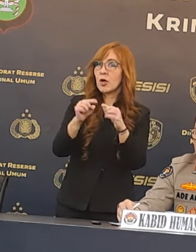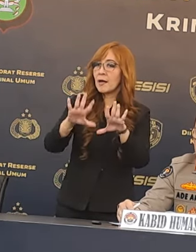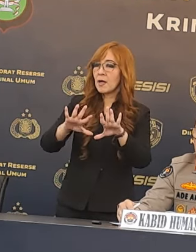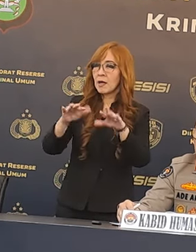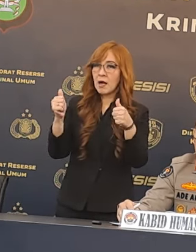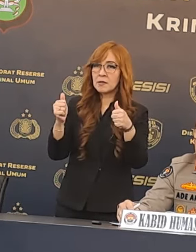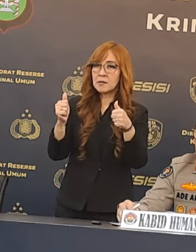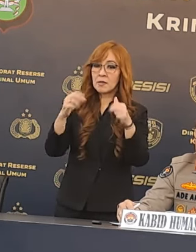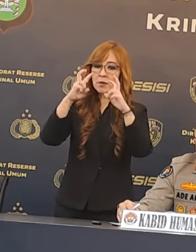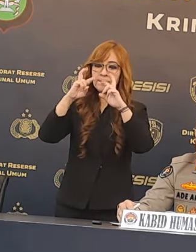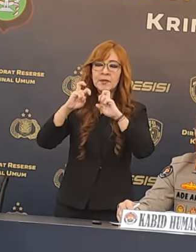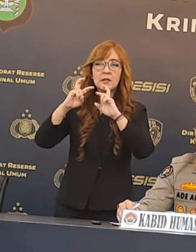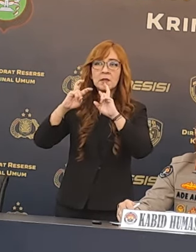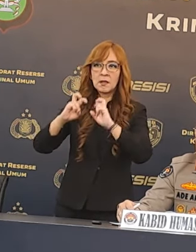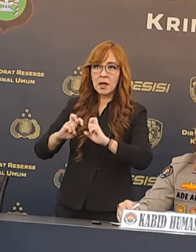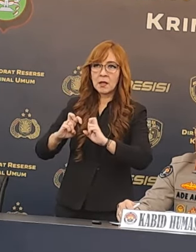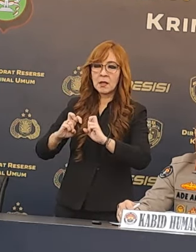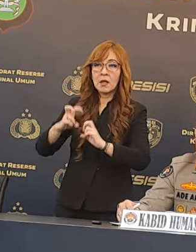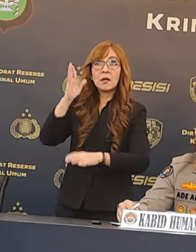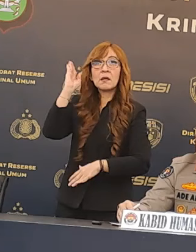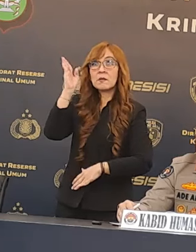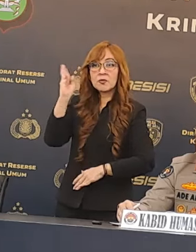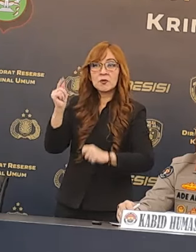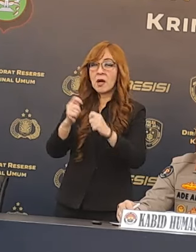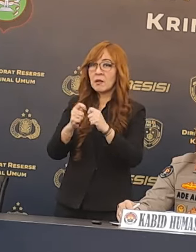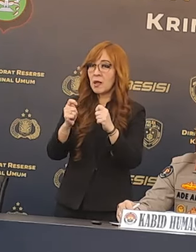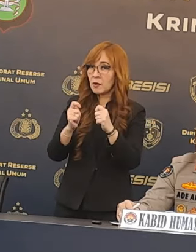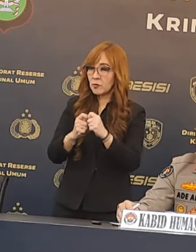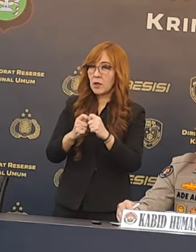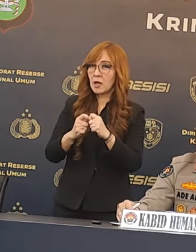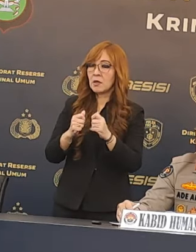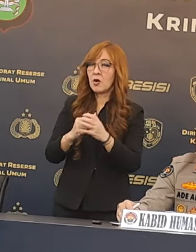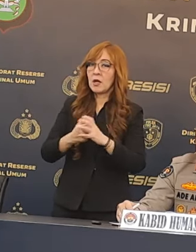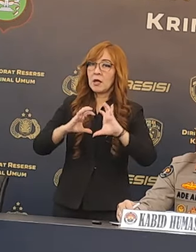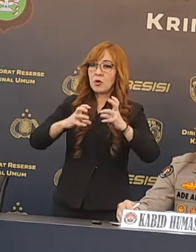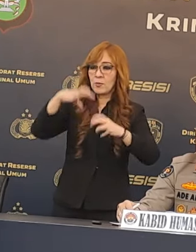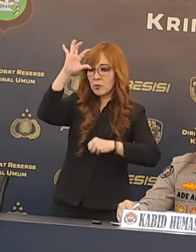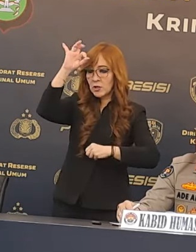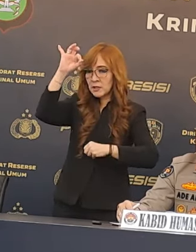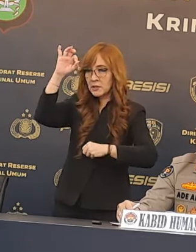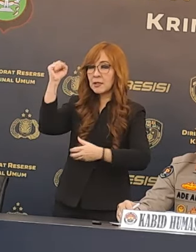daripada penyidikan yang telah dilakukan oleh Subdit Jatanras Polda